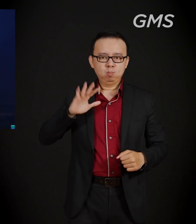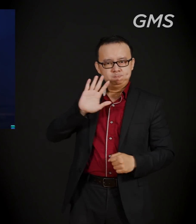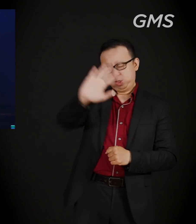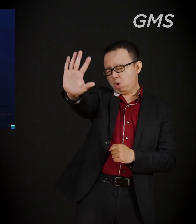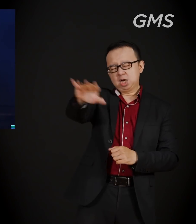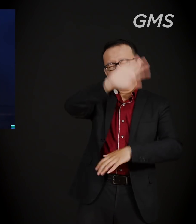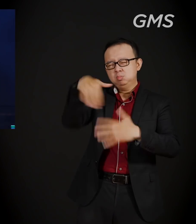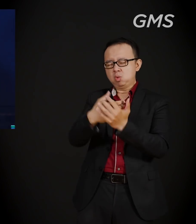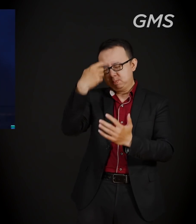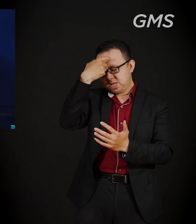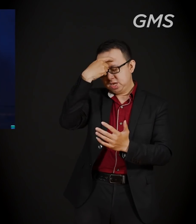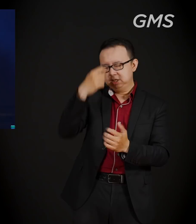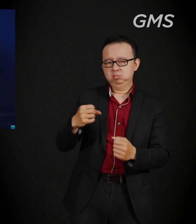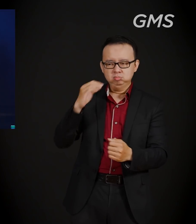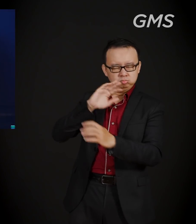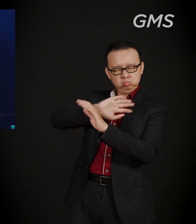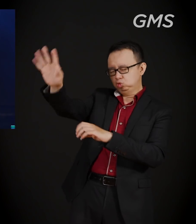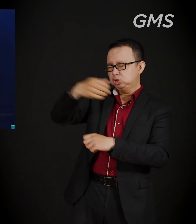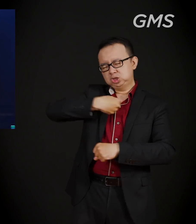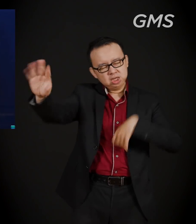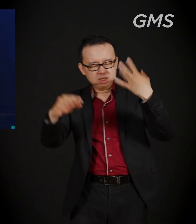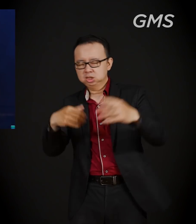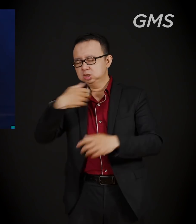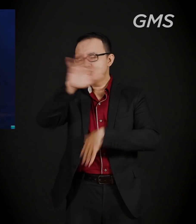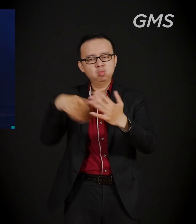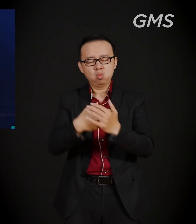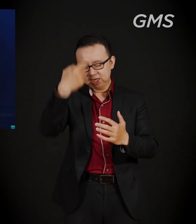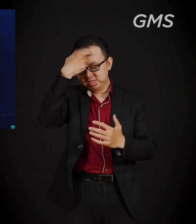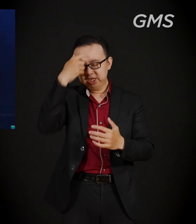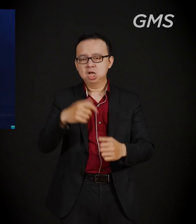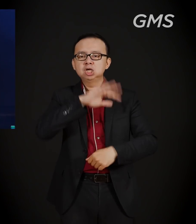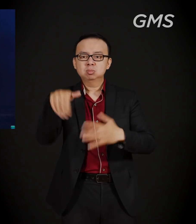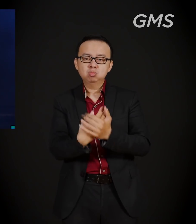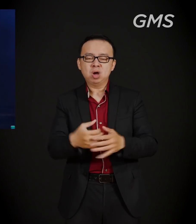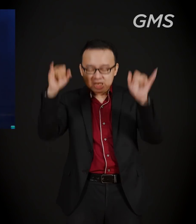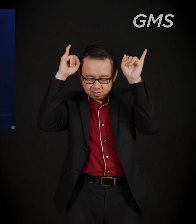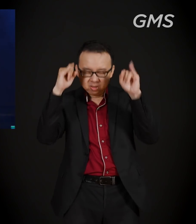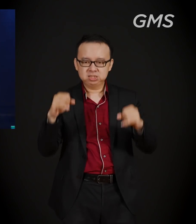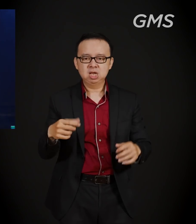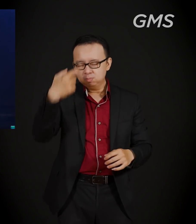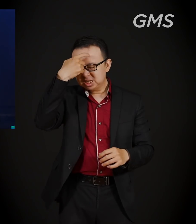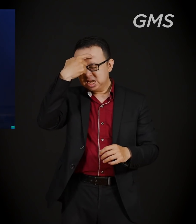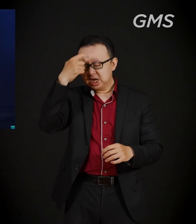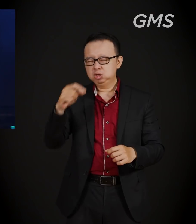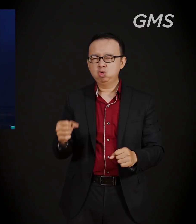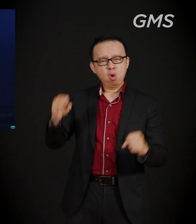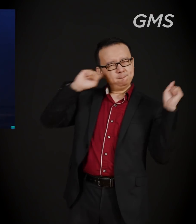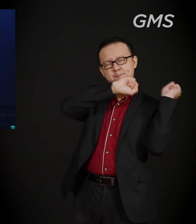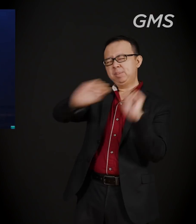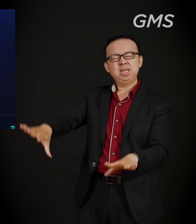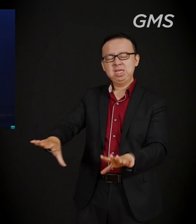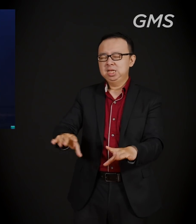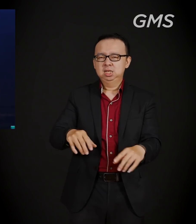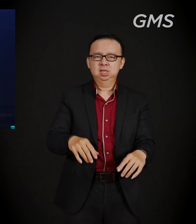lemah tubuh, kami tolak campur tangan kegelapan, kami patahkan kuasa di dalam nama Yesus. Hai setan sakit penyakit, engkau tidak punya kuasa atas tubuh orang